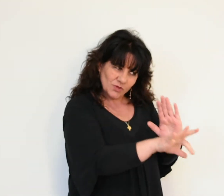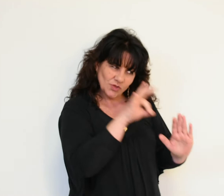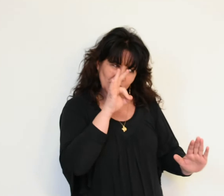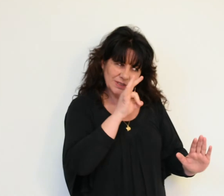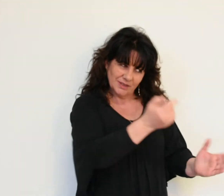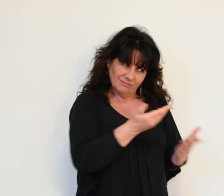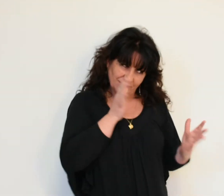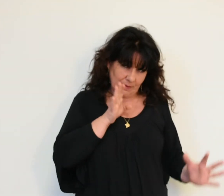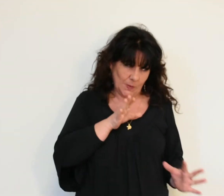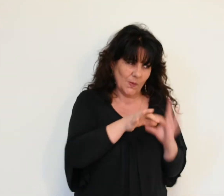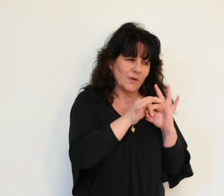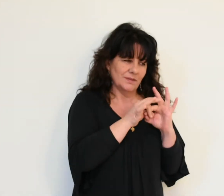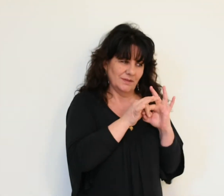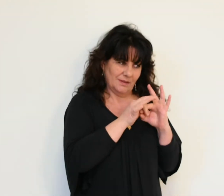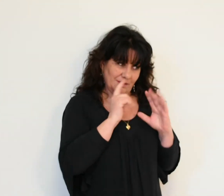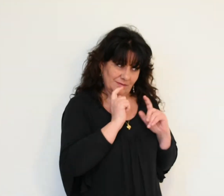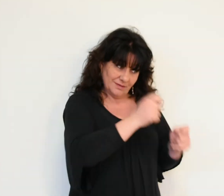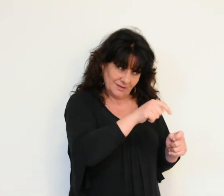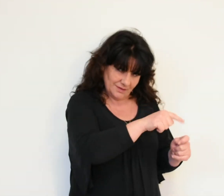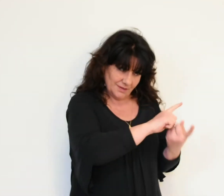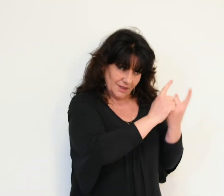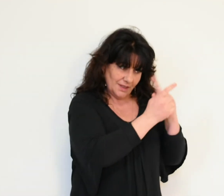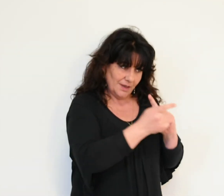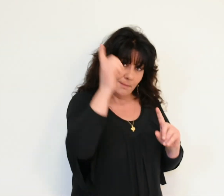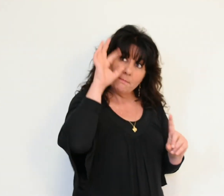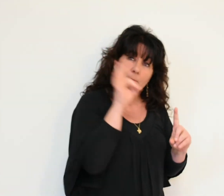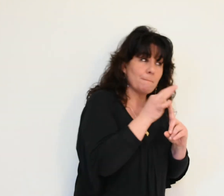Je fais de toi un prophète pour les nations.